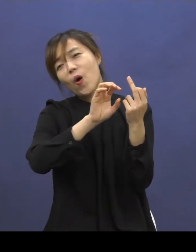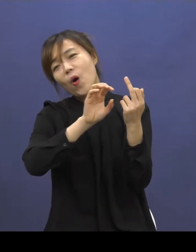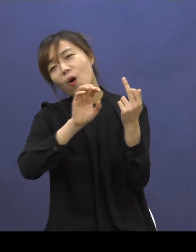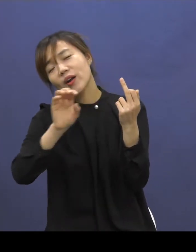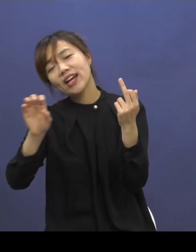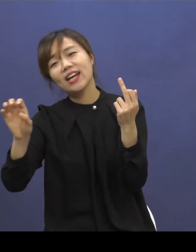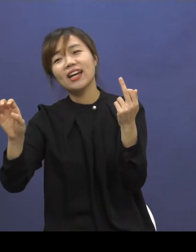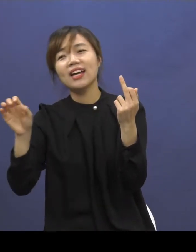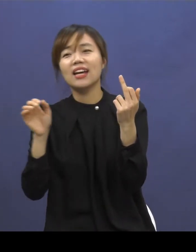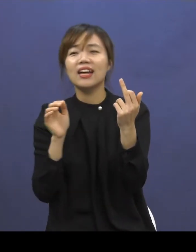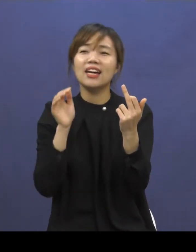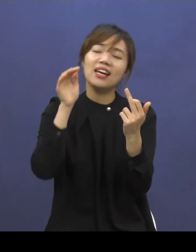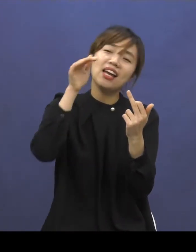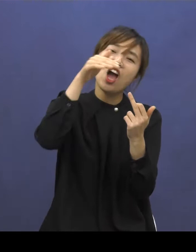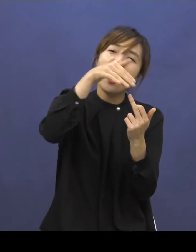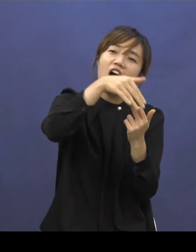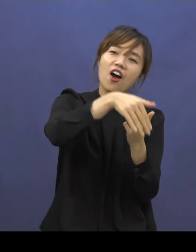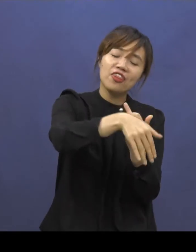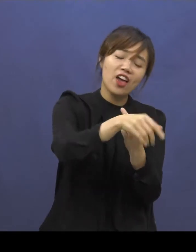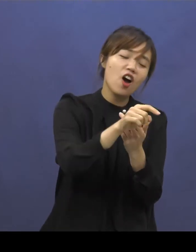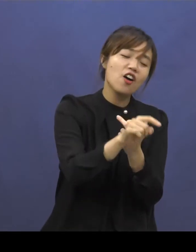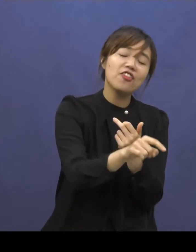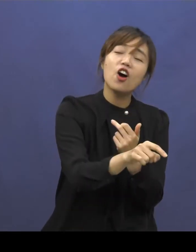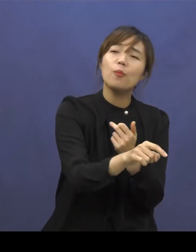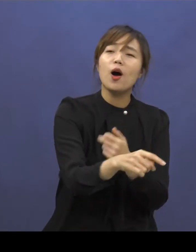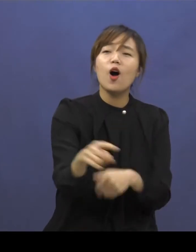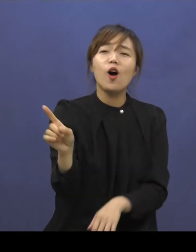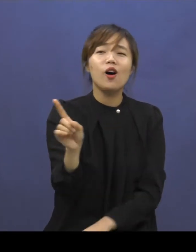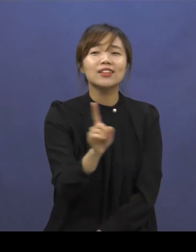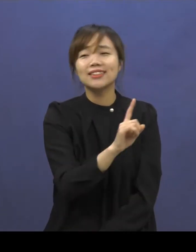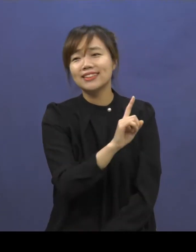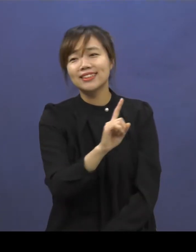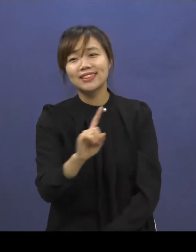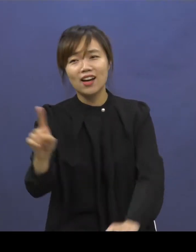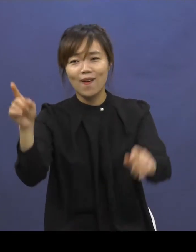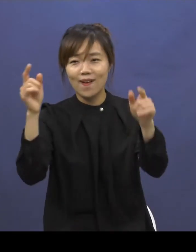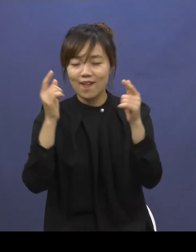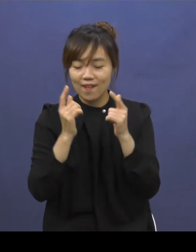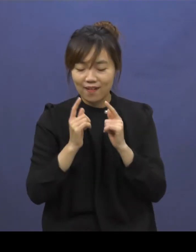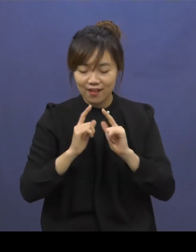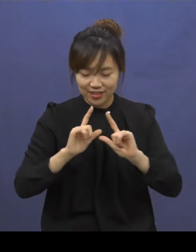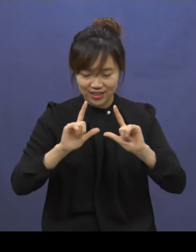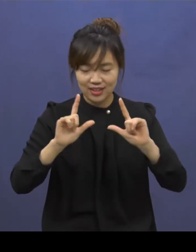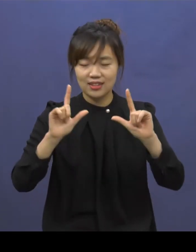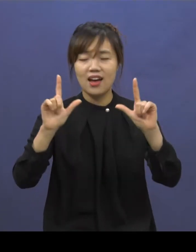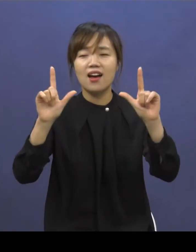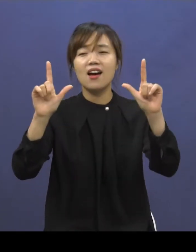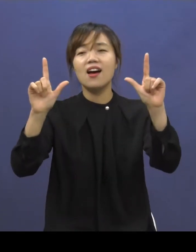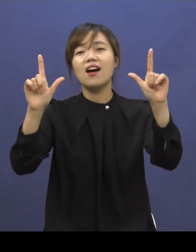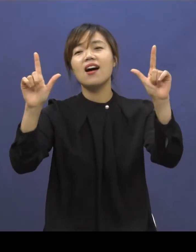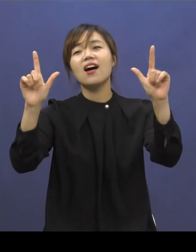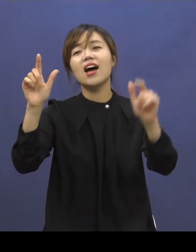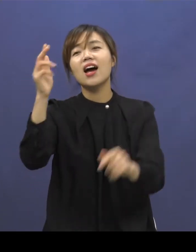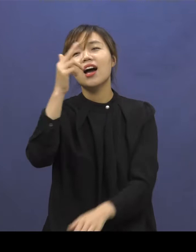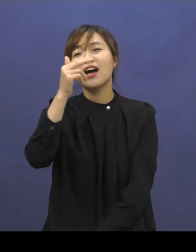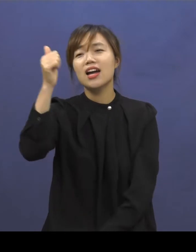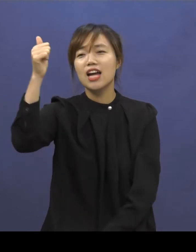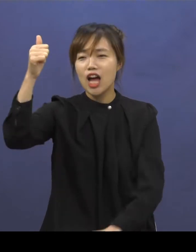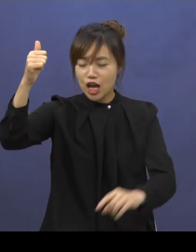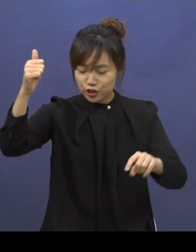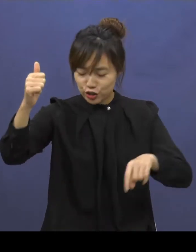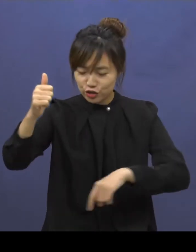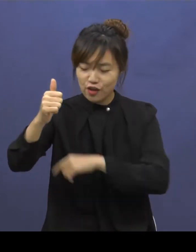갈고리 언덕 넘어 뛰어 주 안에서 온전케